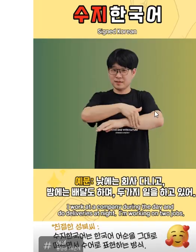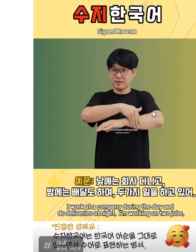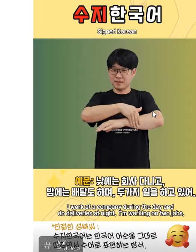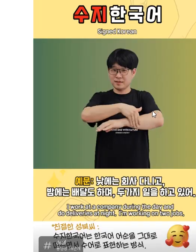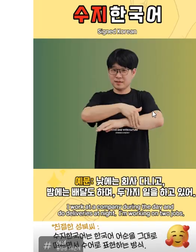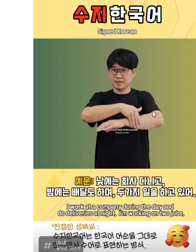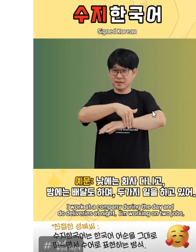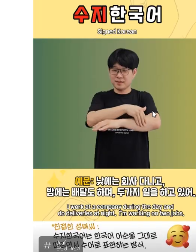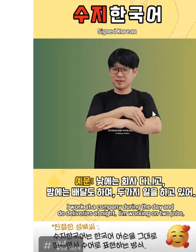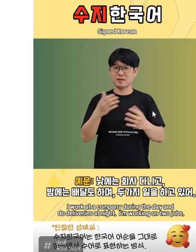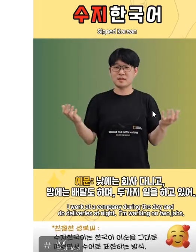배달